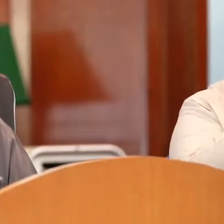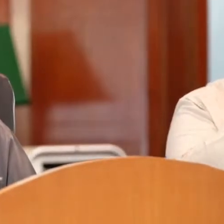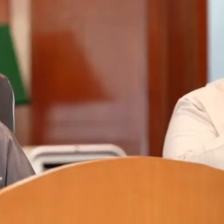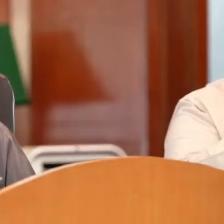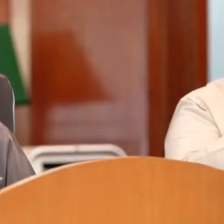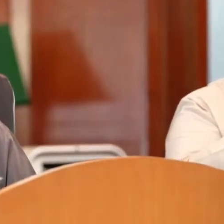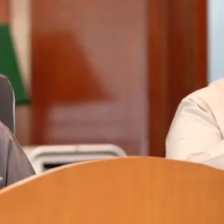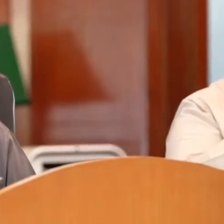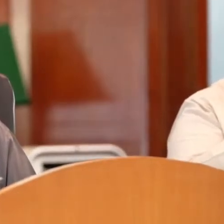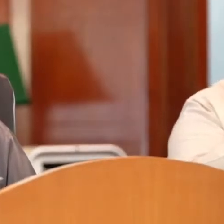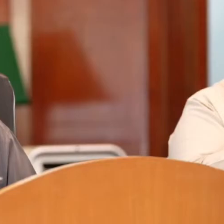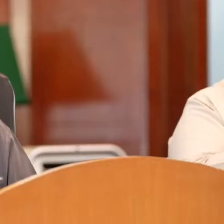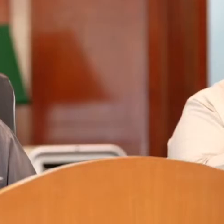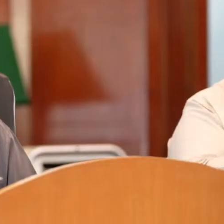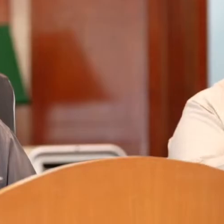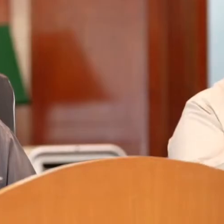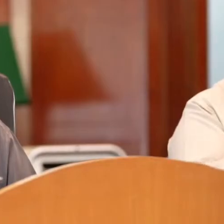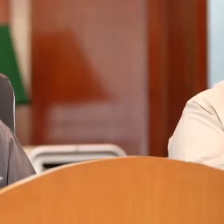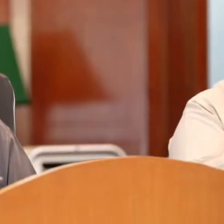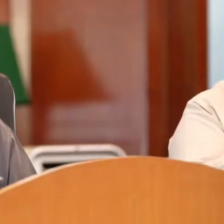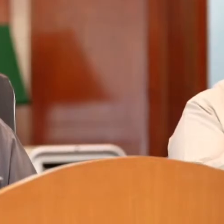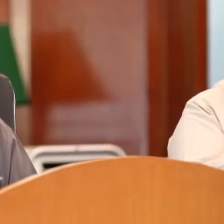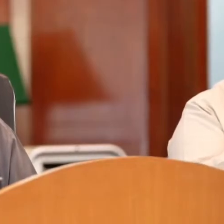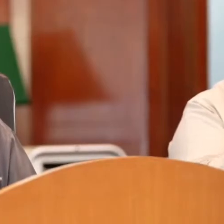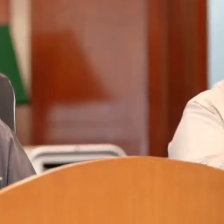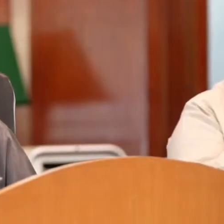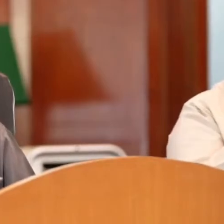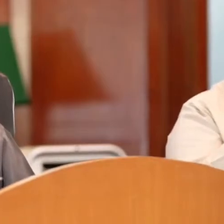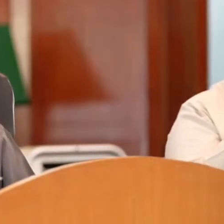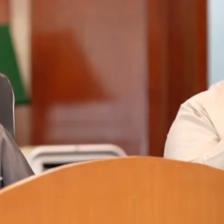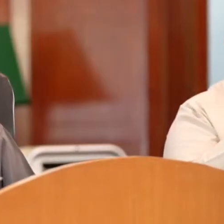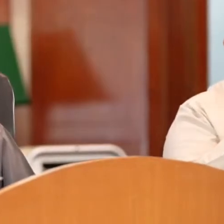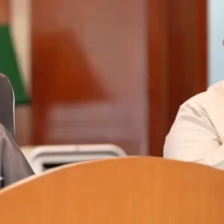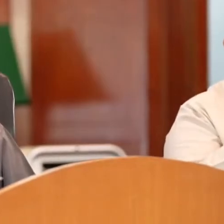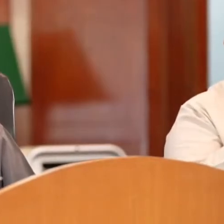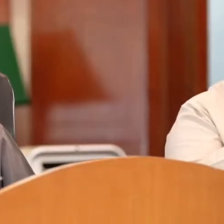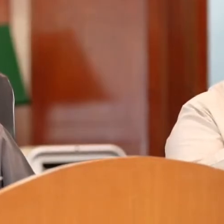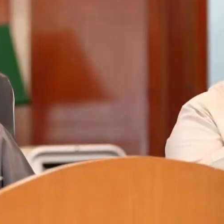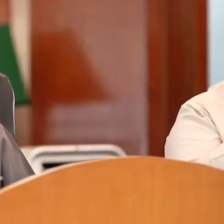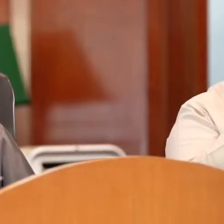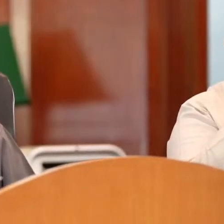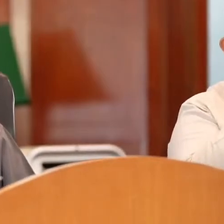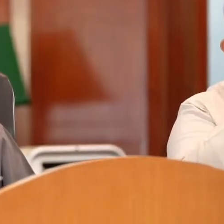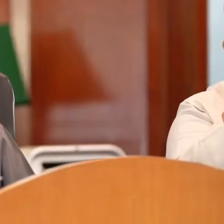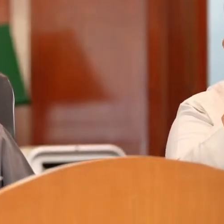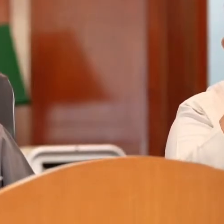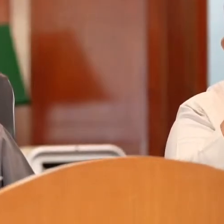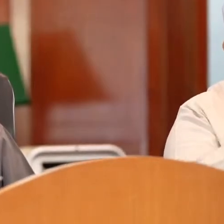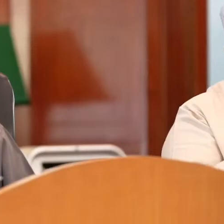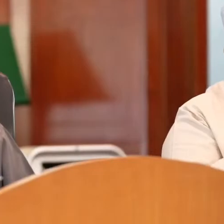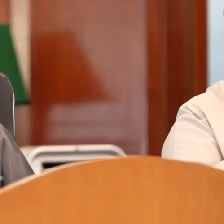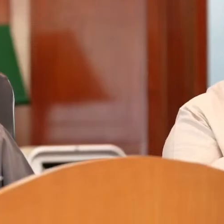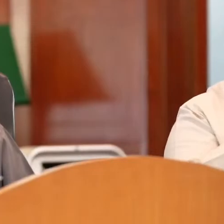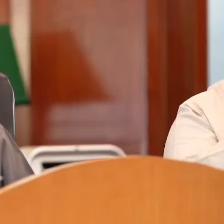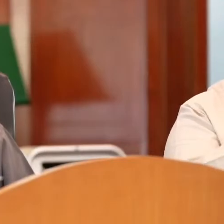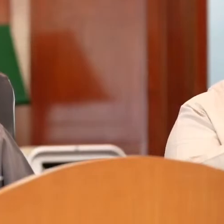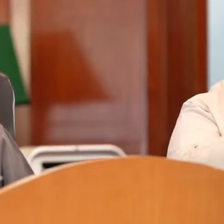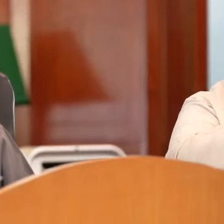terasa pujian tersebut, maka yang ini kita kesampingkan. Kita tak perlu untuk bincang sangat di